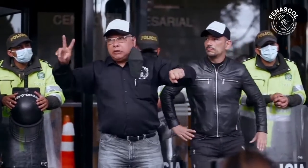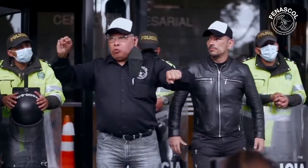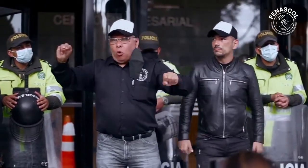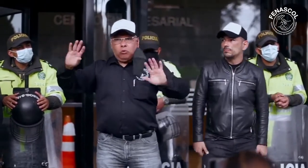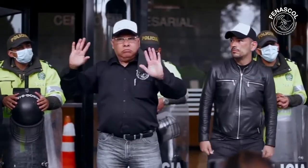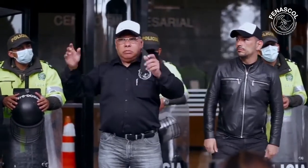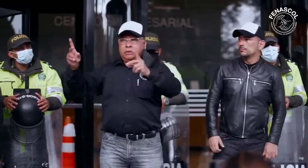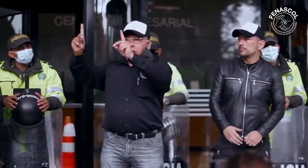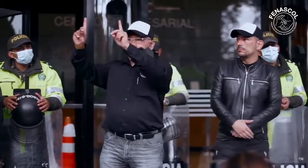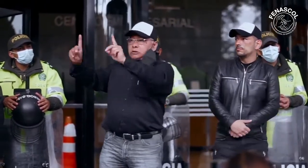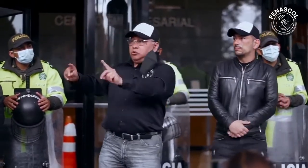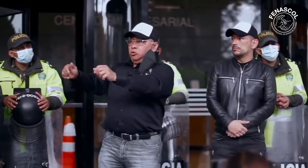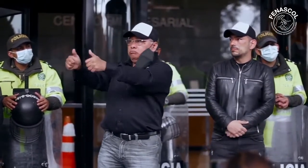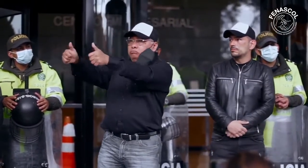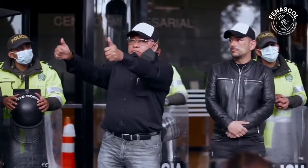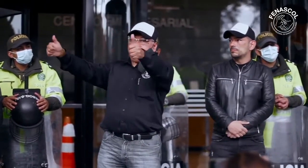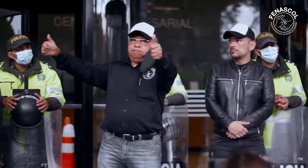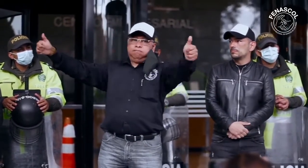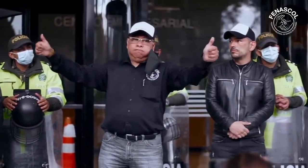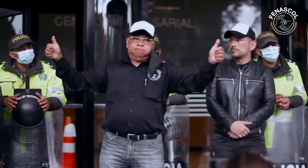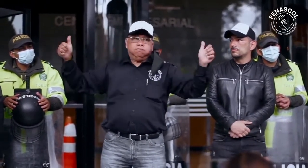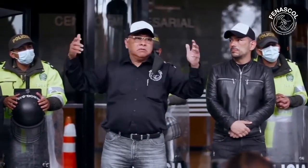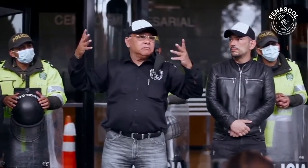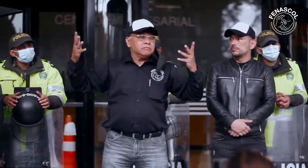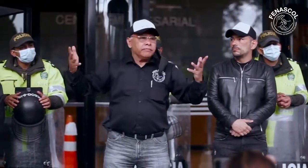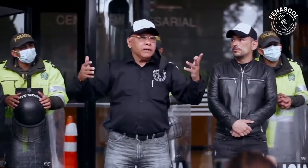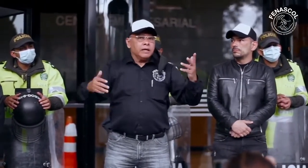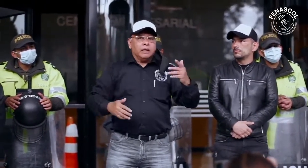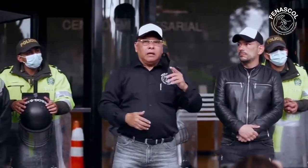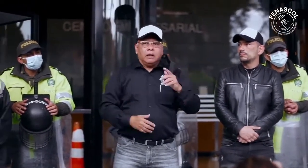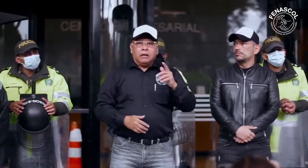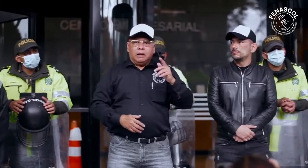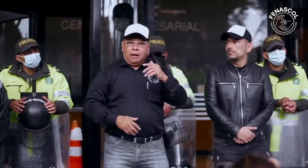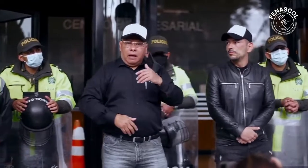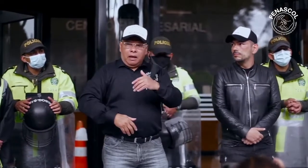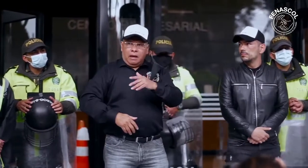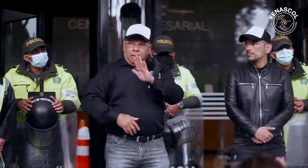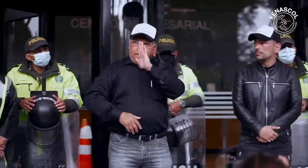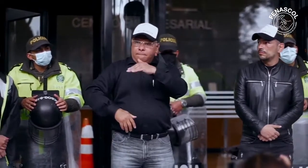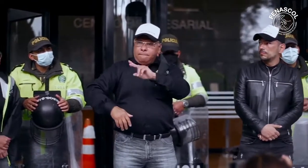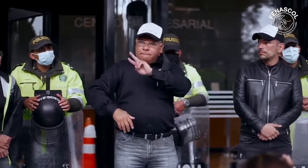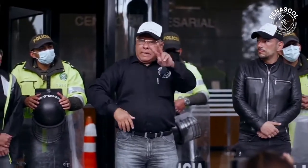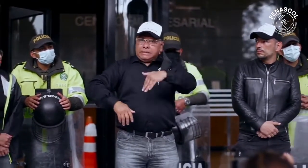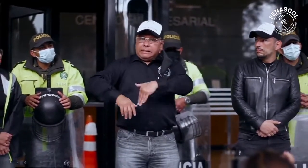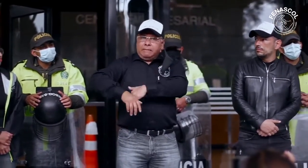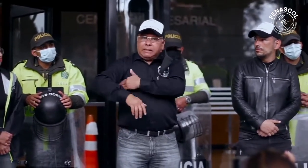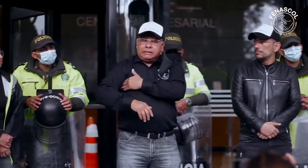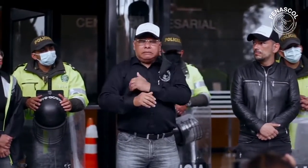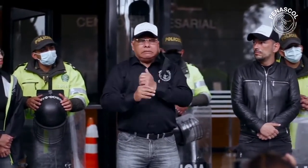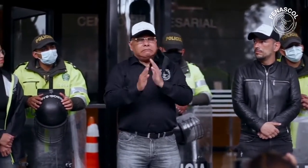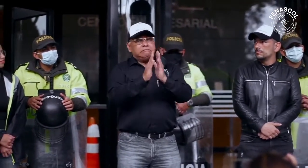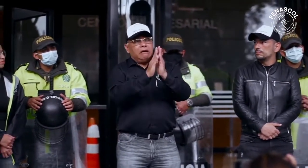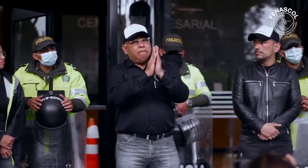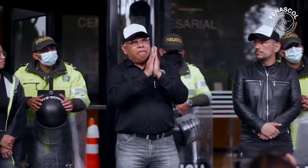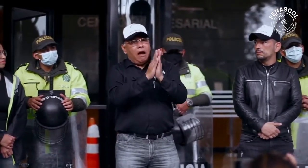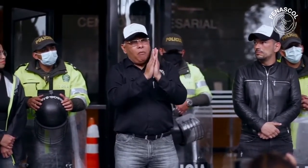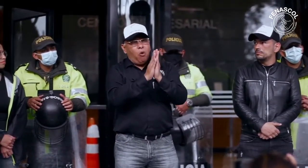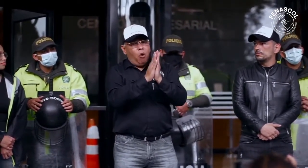abril. Ahora ya quedará en que ustedes decidan si quieren hacerlo o no. La viceministra